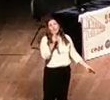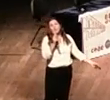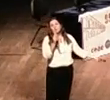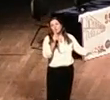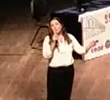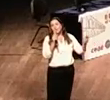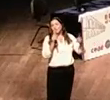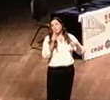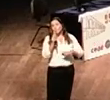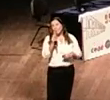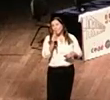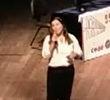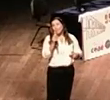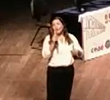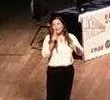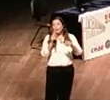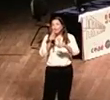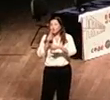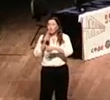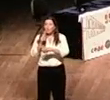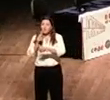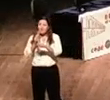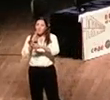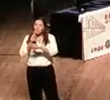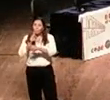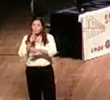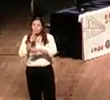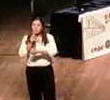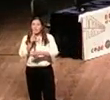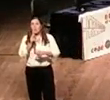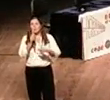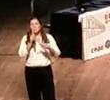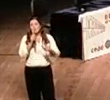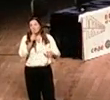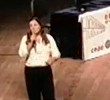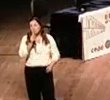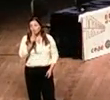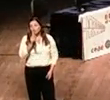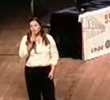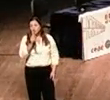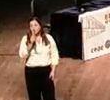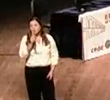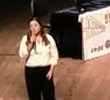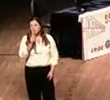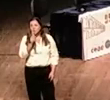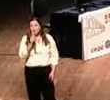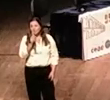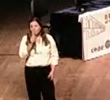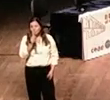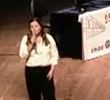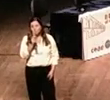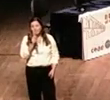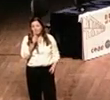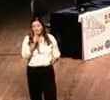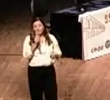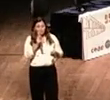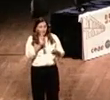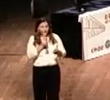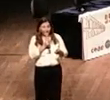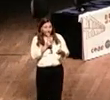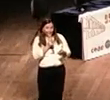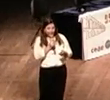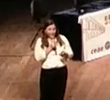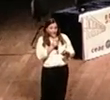até mesmo lá na escola lá na ponta a solicitação do quantitativo de gêneros